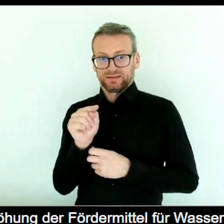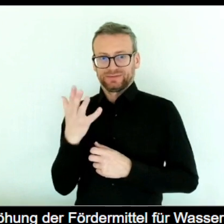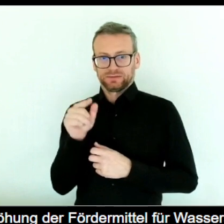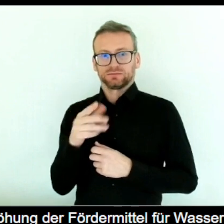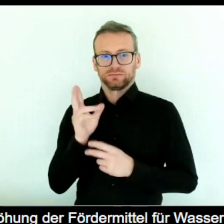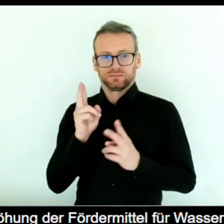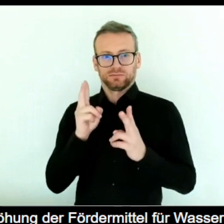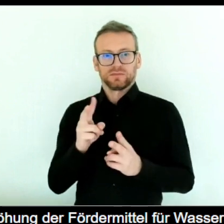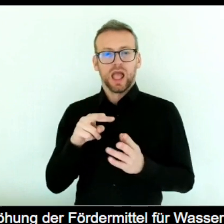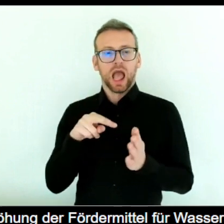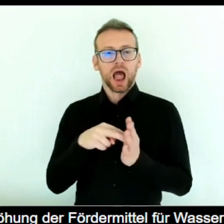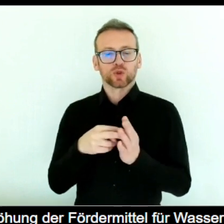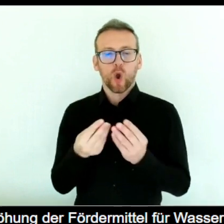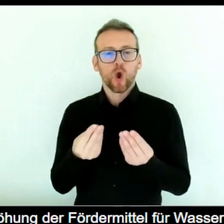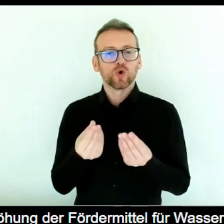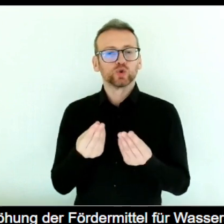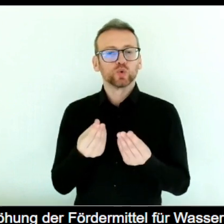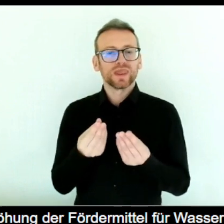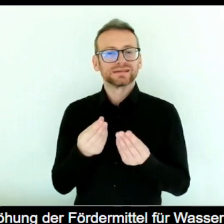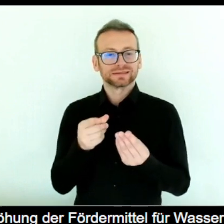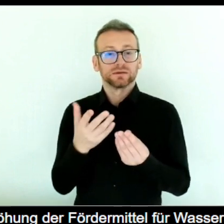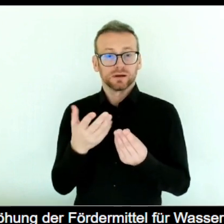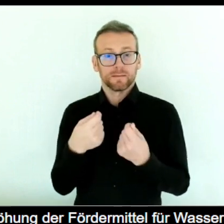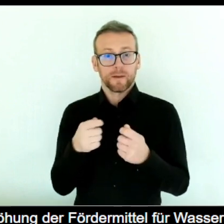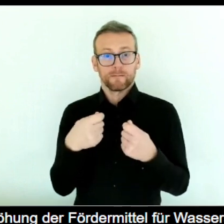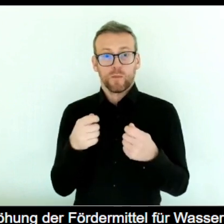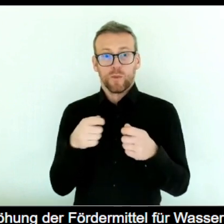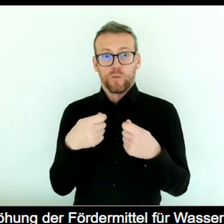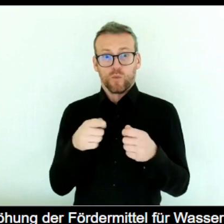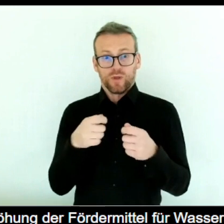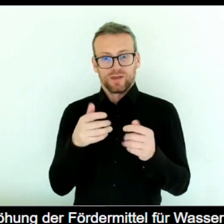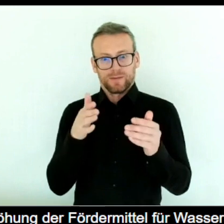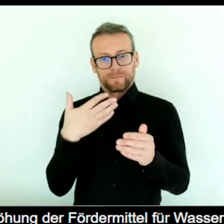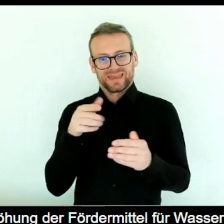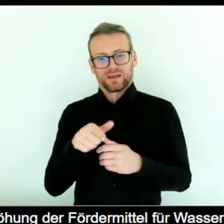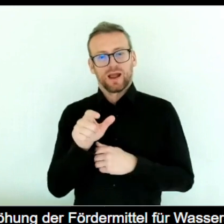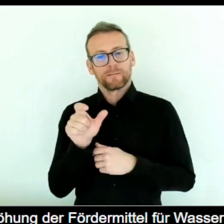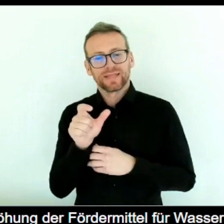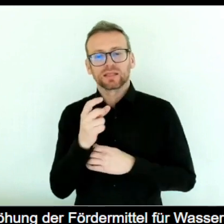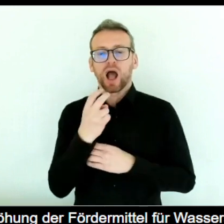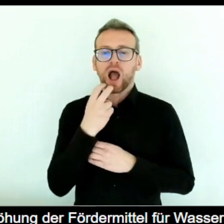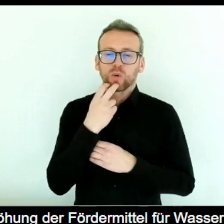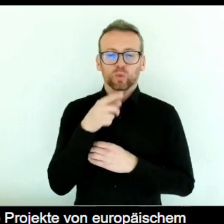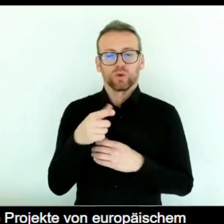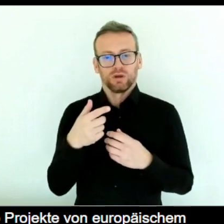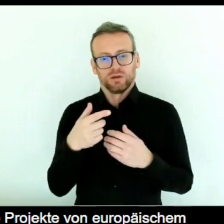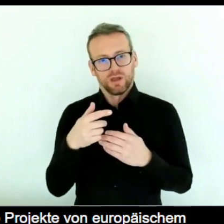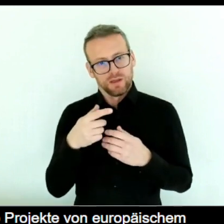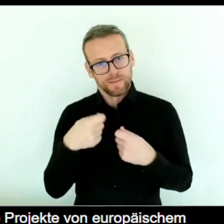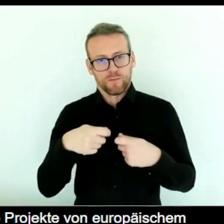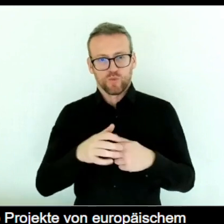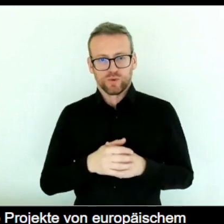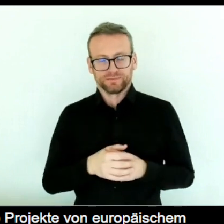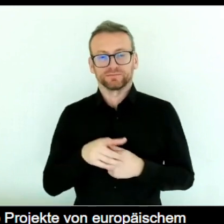-Brennstoffzellensystem, wo wir dann eben im Unterbau des Autos hier